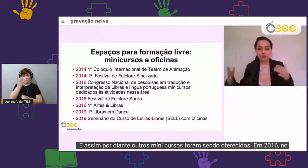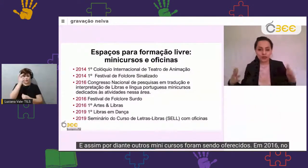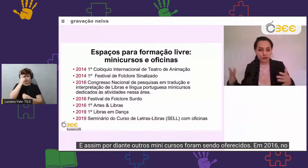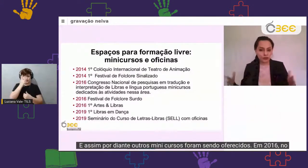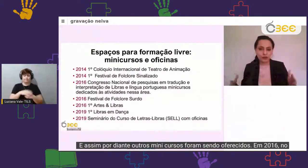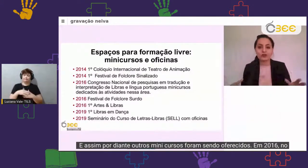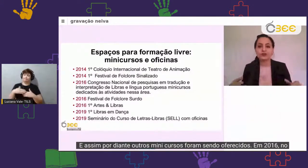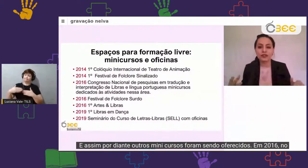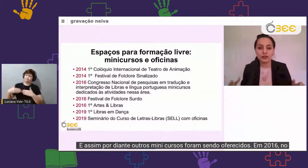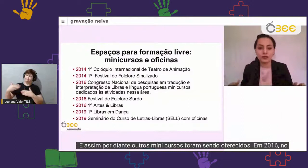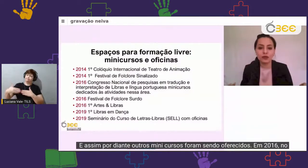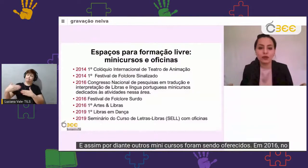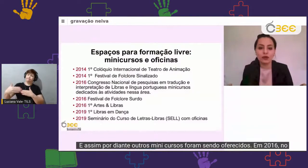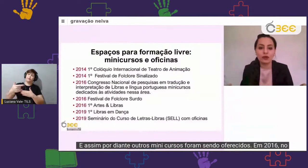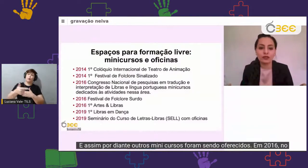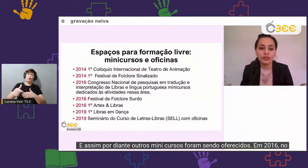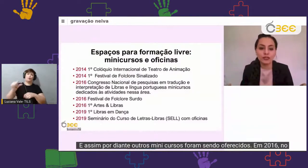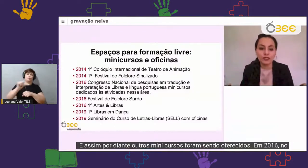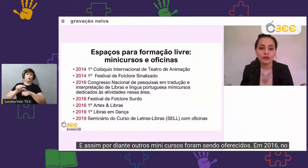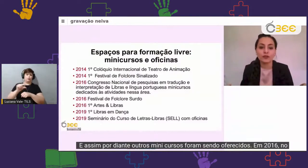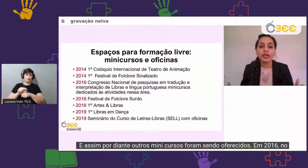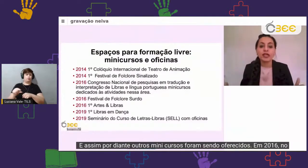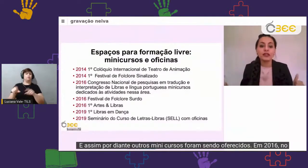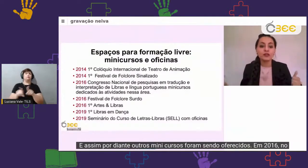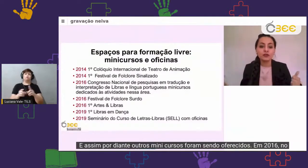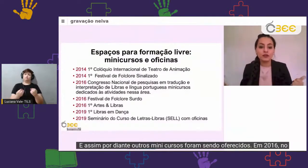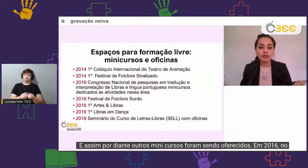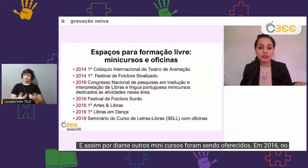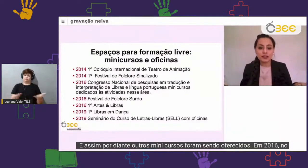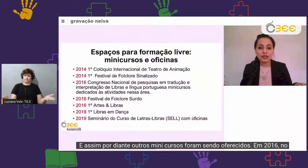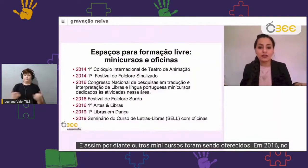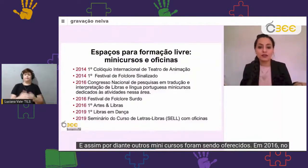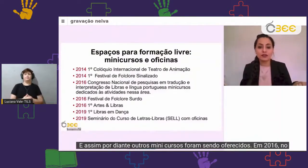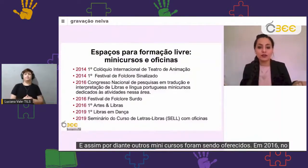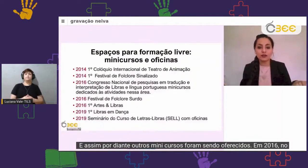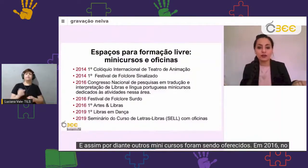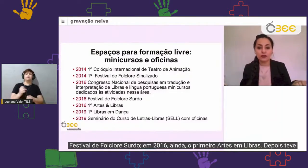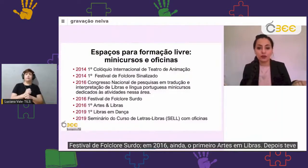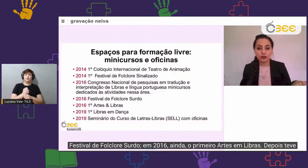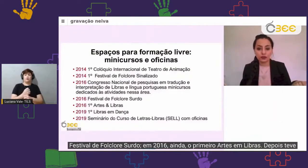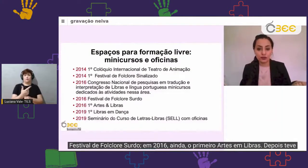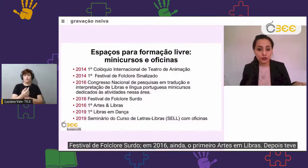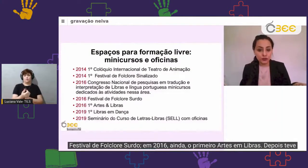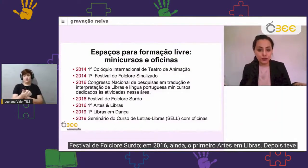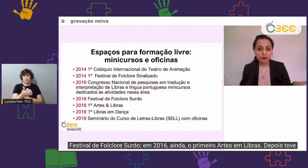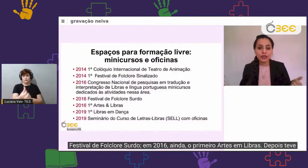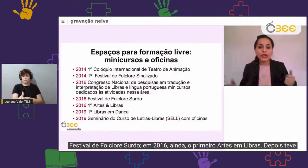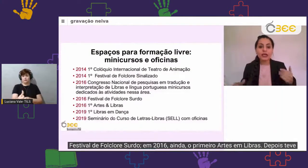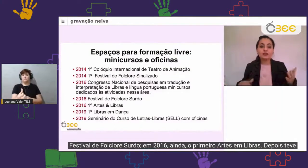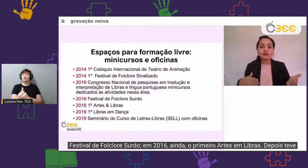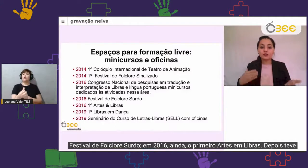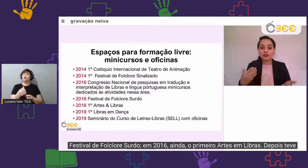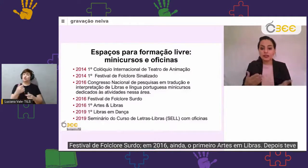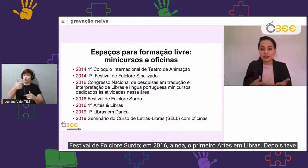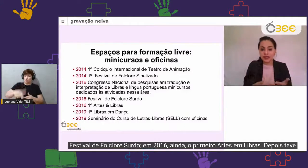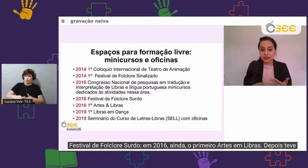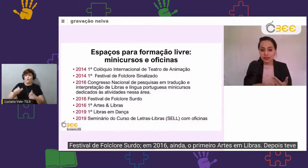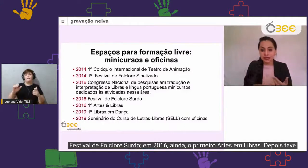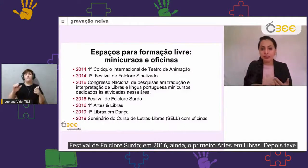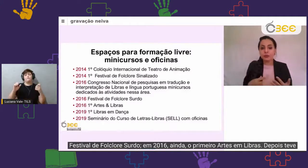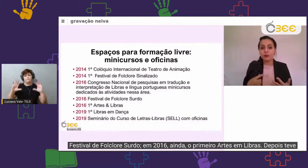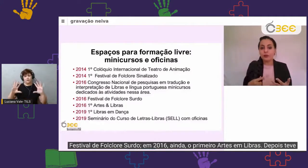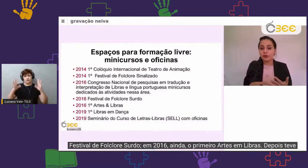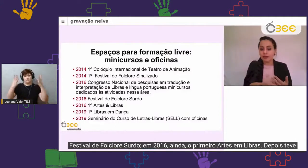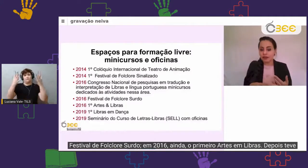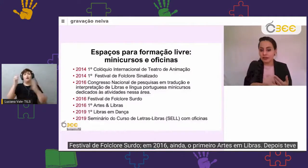diante, outros minicursos foram sendo oferecidos. Em 2016, o Festival de Folclore Surdo. Em